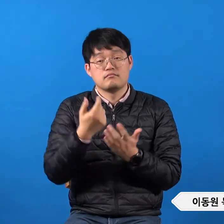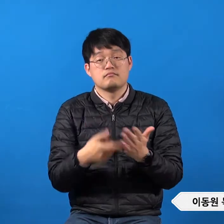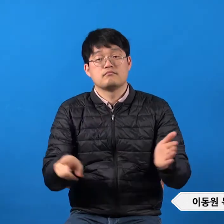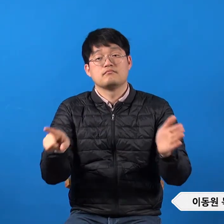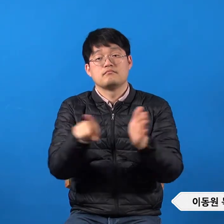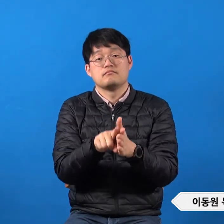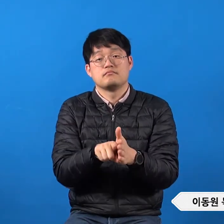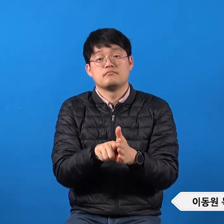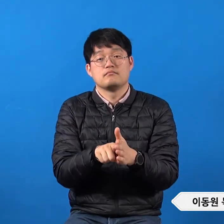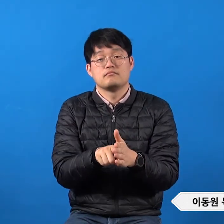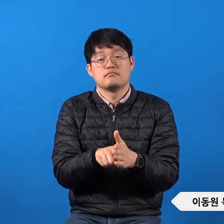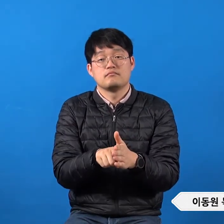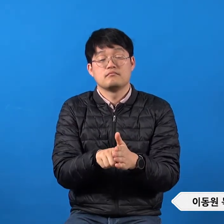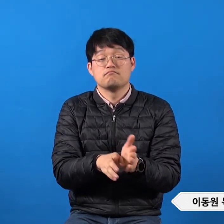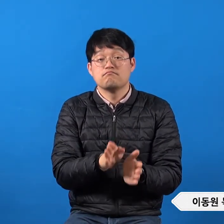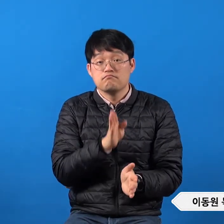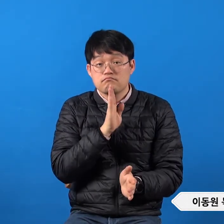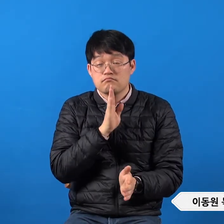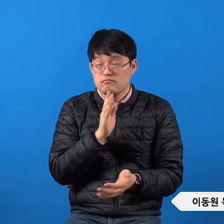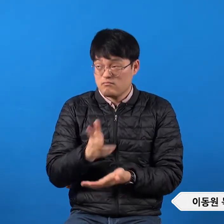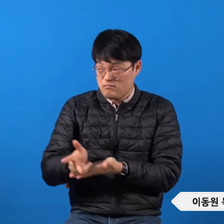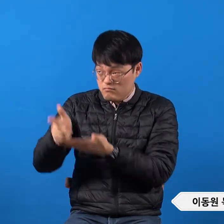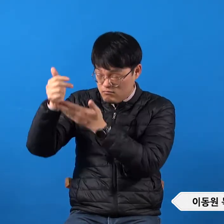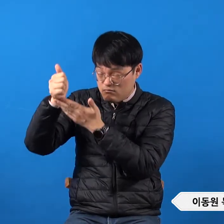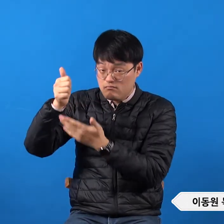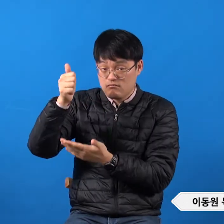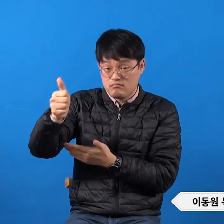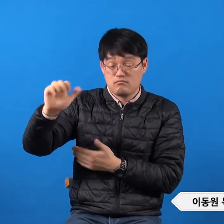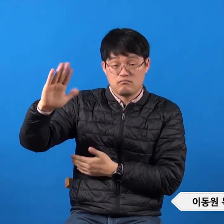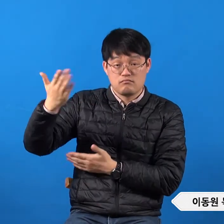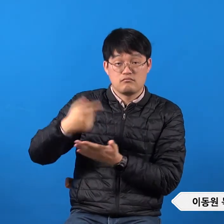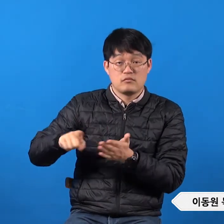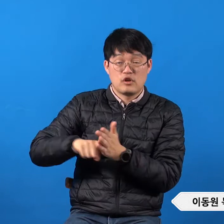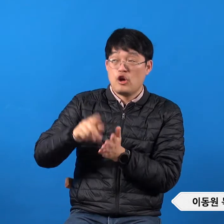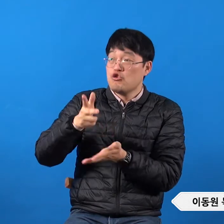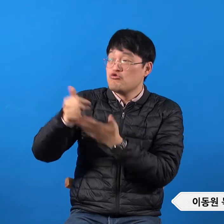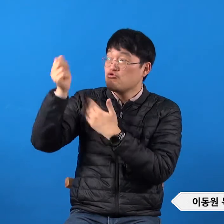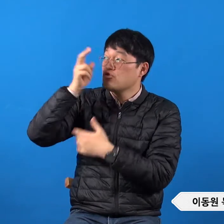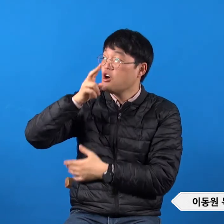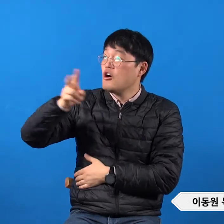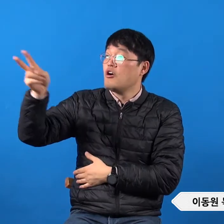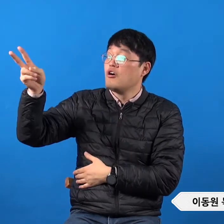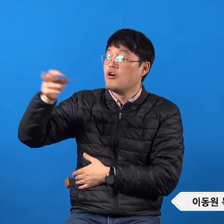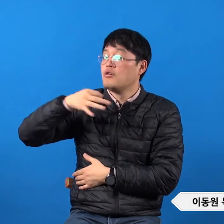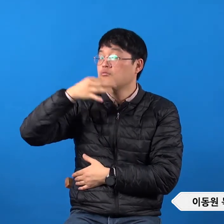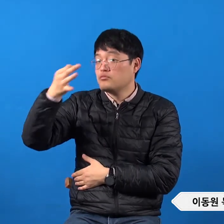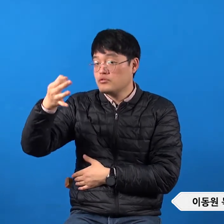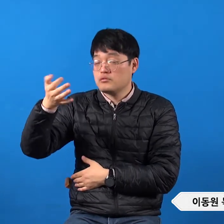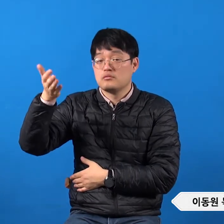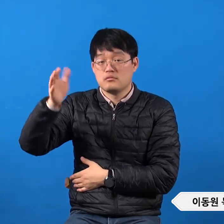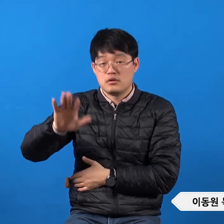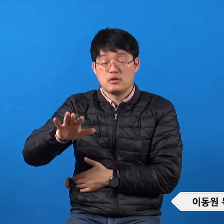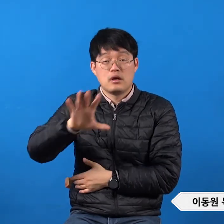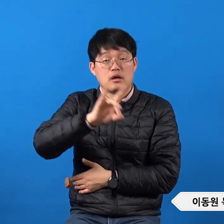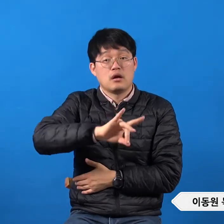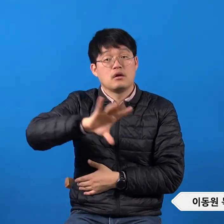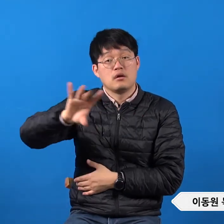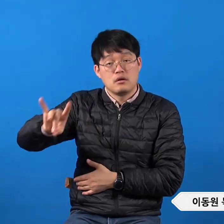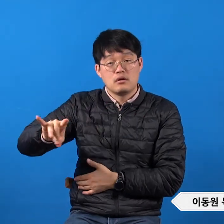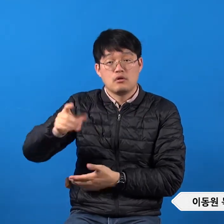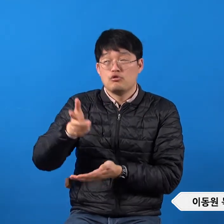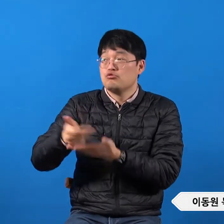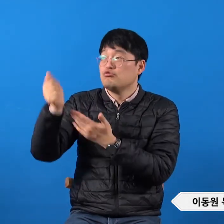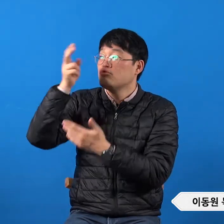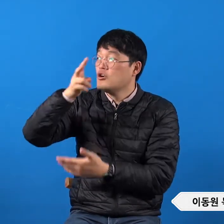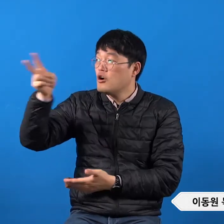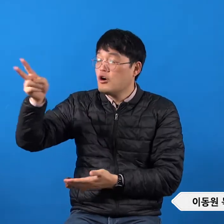위해서 정말 주님이 주님 되기 위해서 우리가 이따금씩 주여 이렇게 부릅니다마는 제가 늘 얘기합니다만